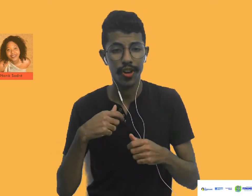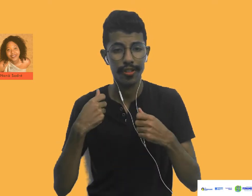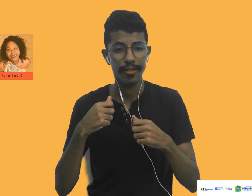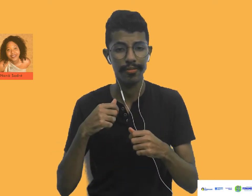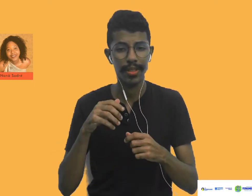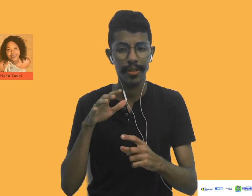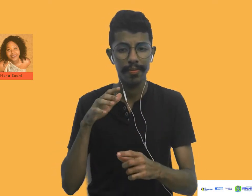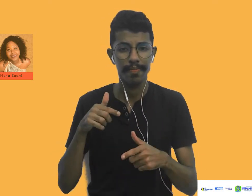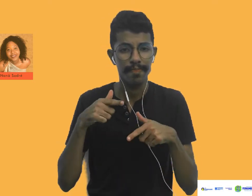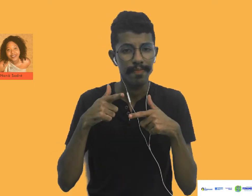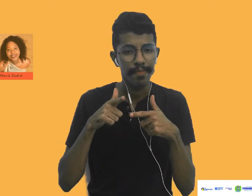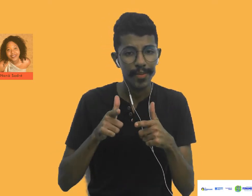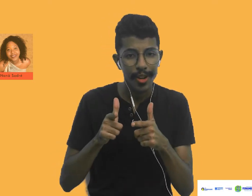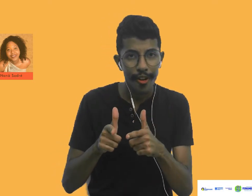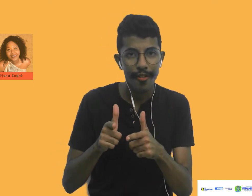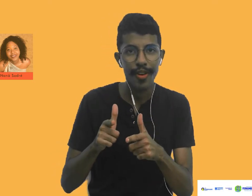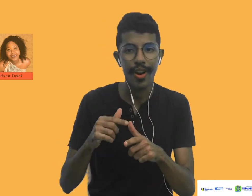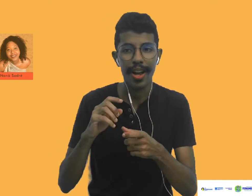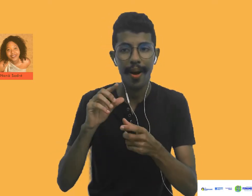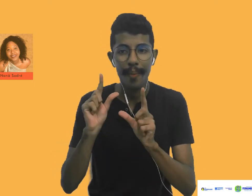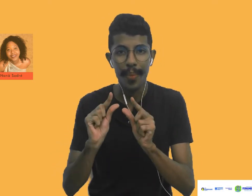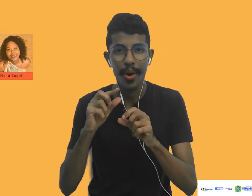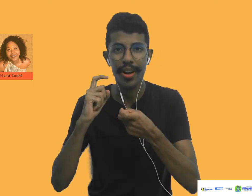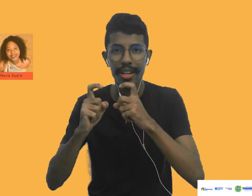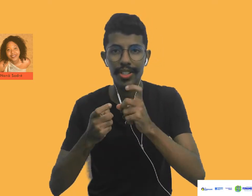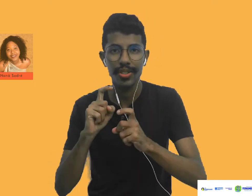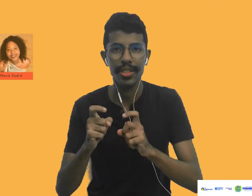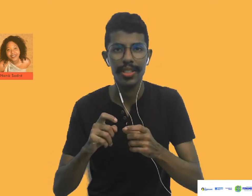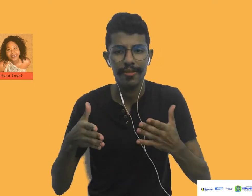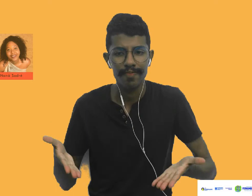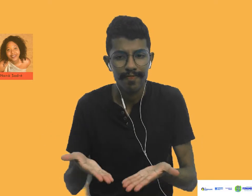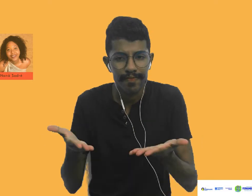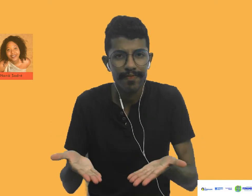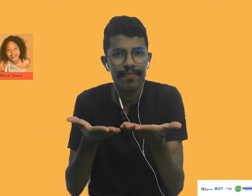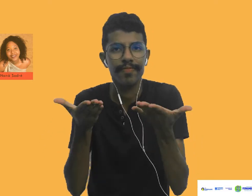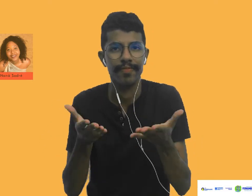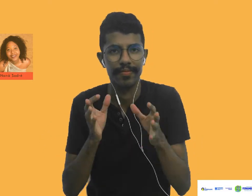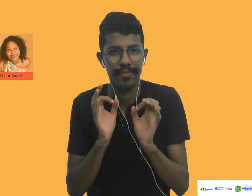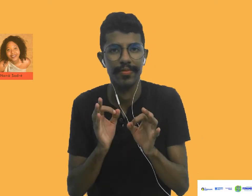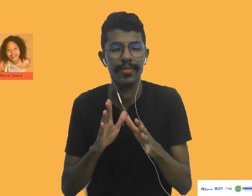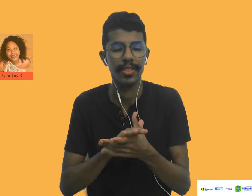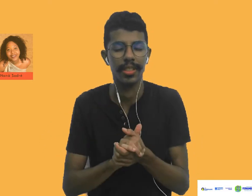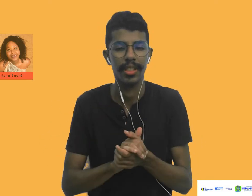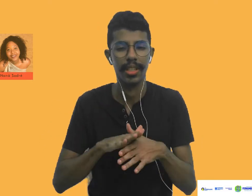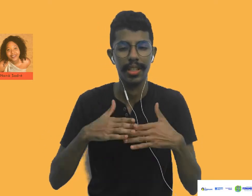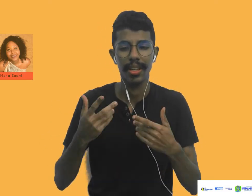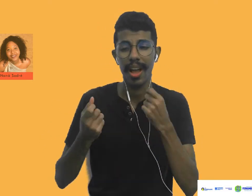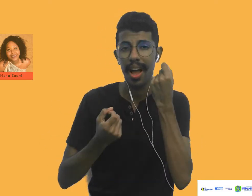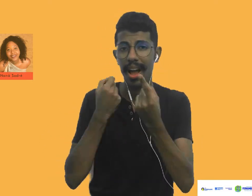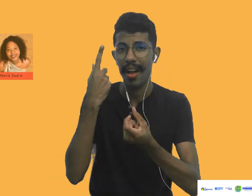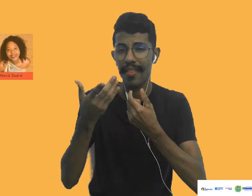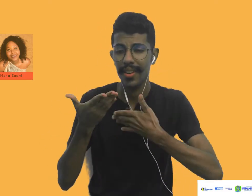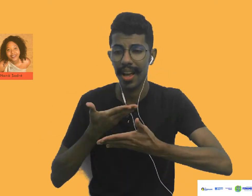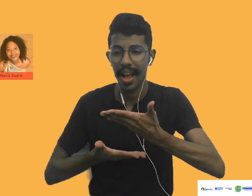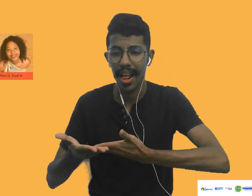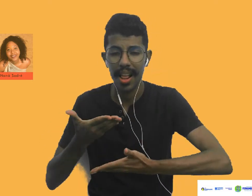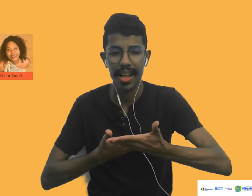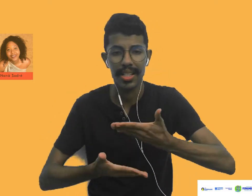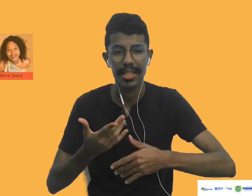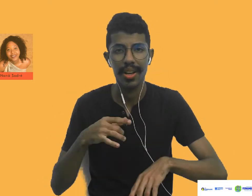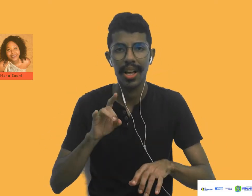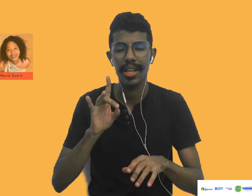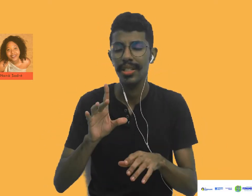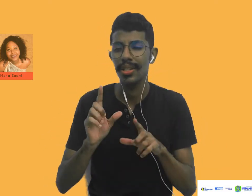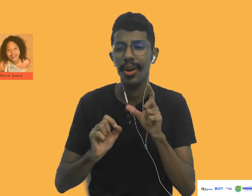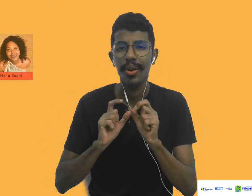E é a gente que vai provocar um pouco essas discussões, né? Às vezes as